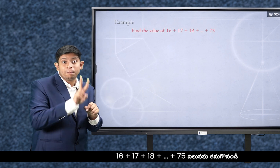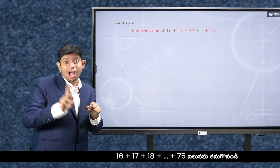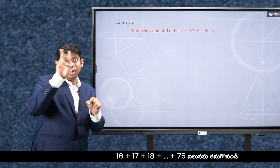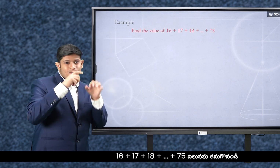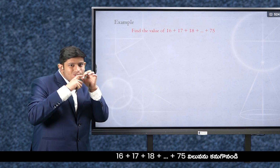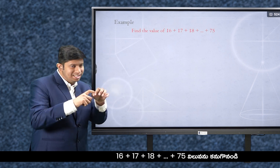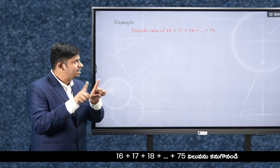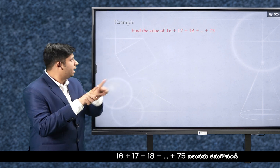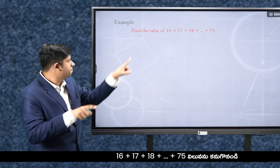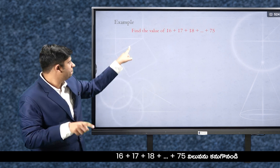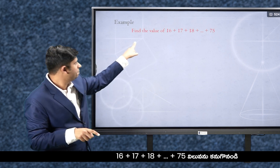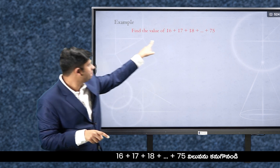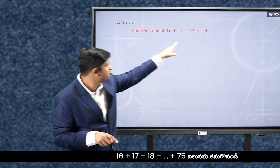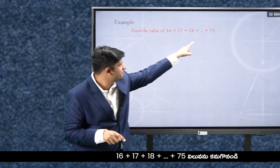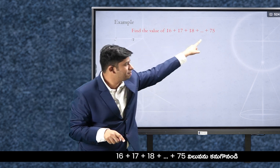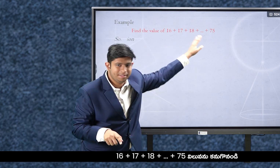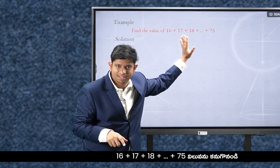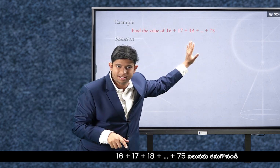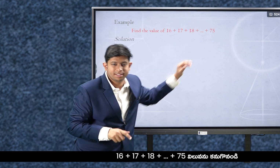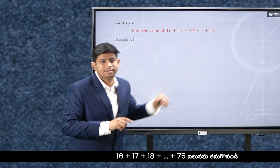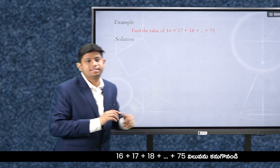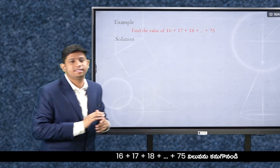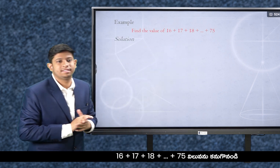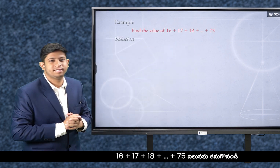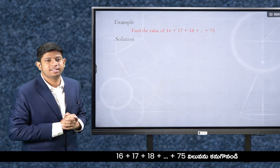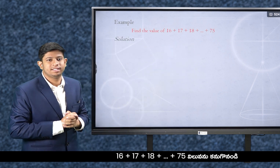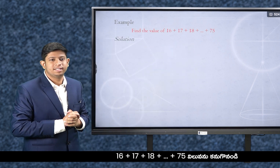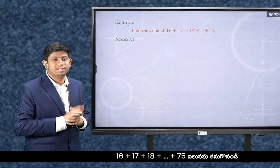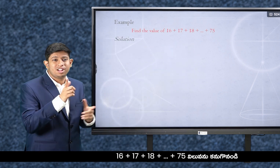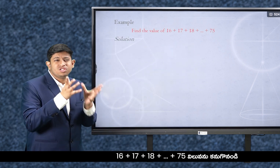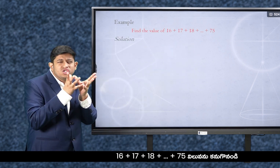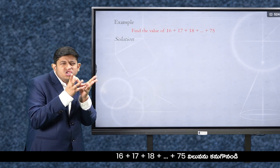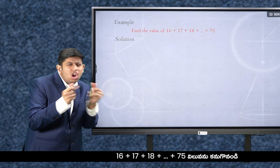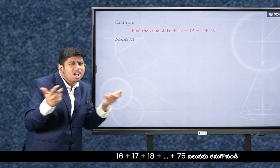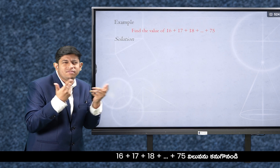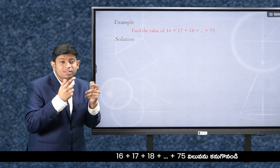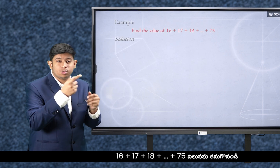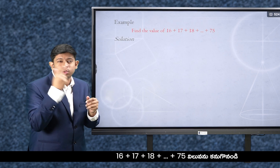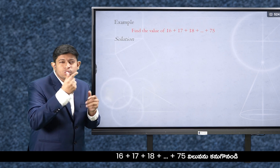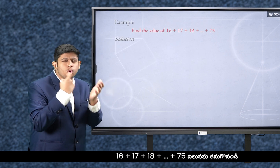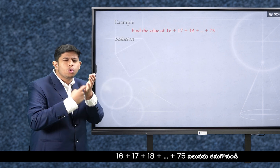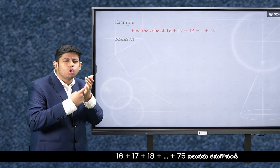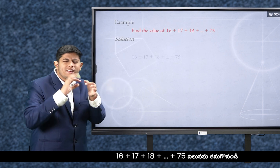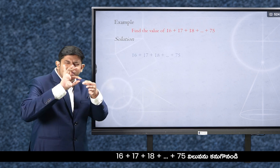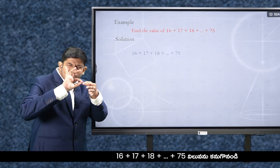రెండు 16 ప్లస్ 17 ప్లస్ 18 ప్లస్ అండ్ సో ఆన్ ప్లస్ 75 విలువను